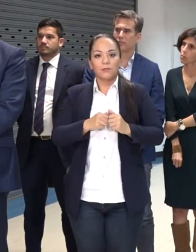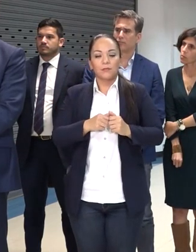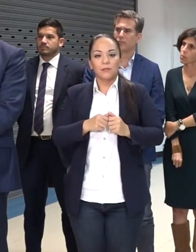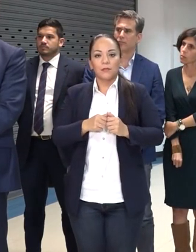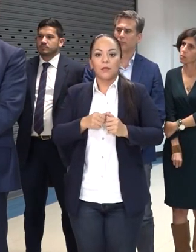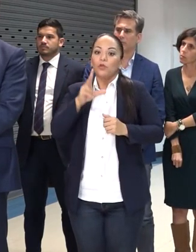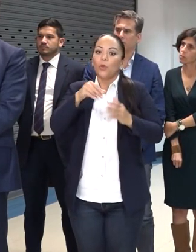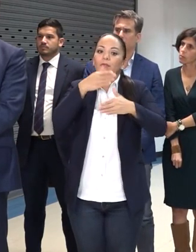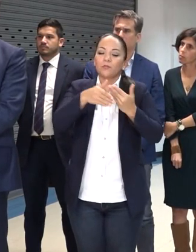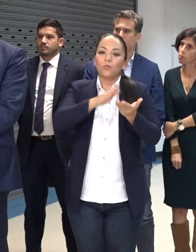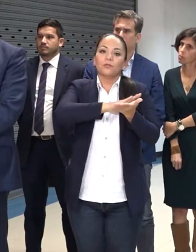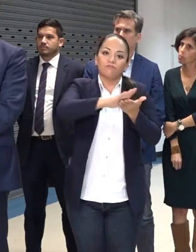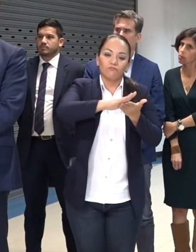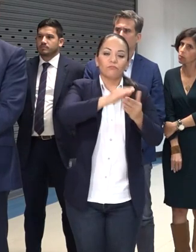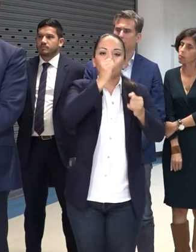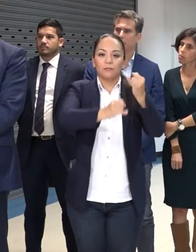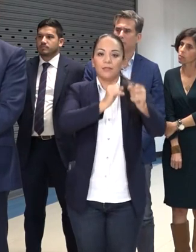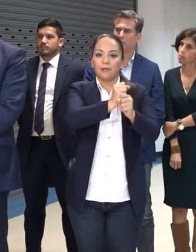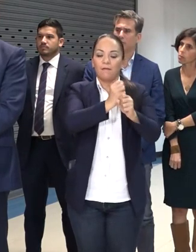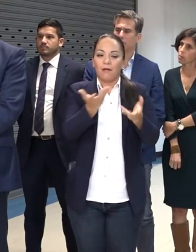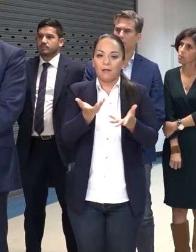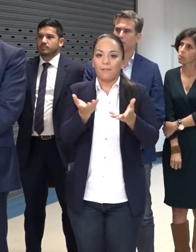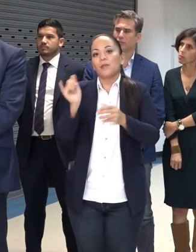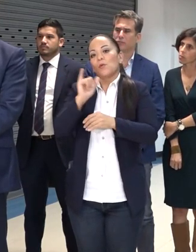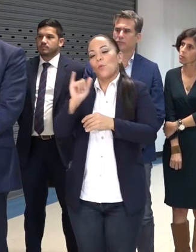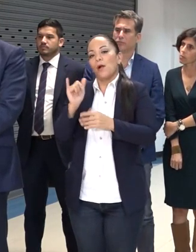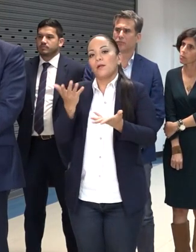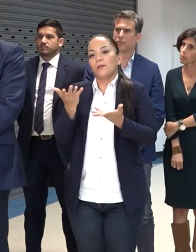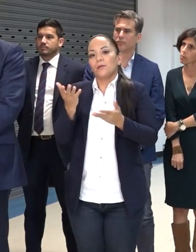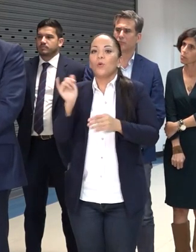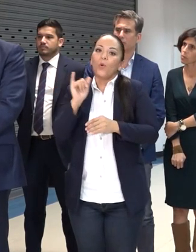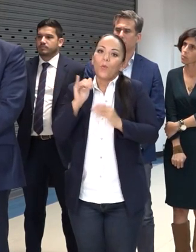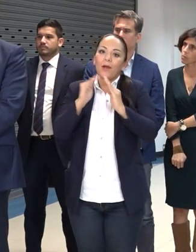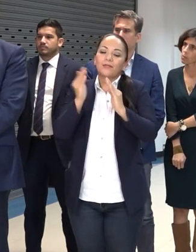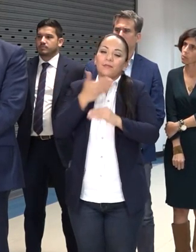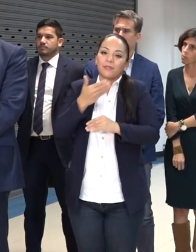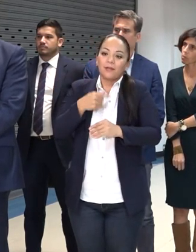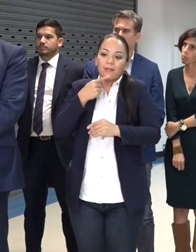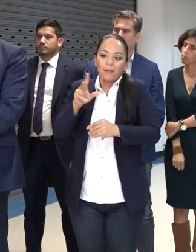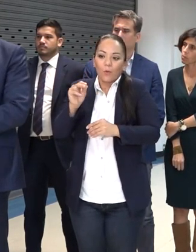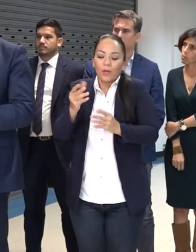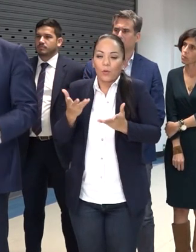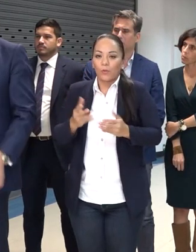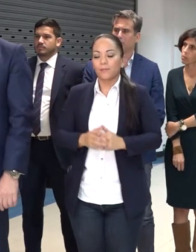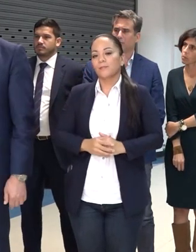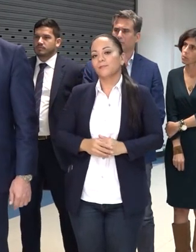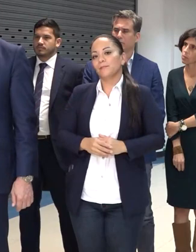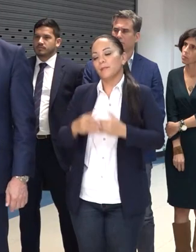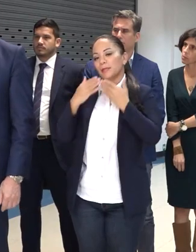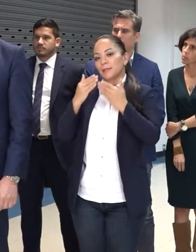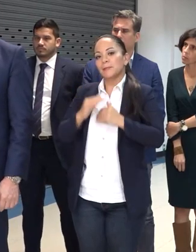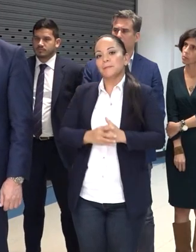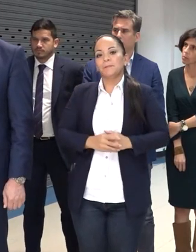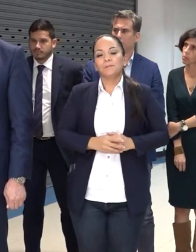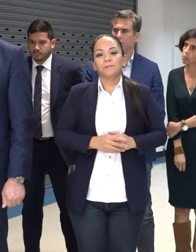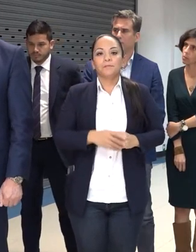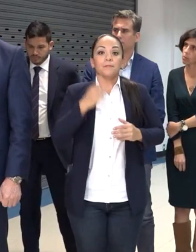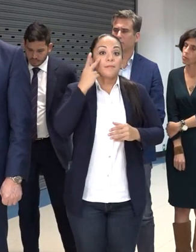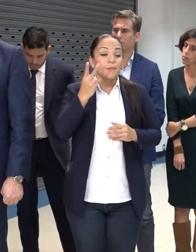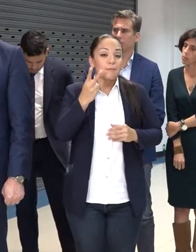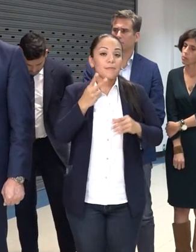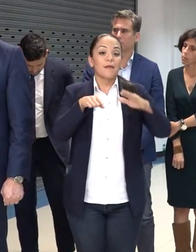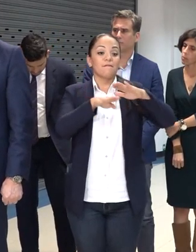tengan que eventualmente liquidarlos, como también Casa Presidencial aclaró que no tendría que ser así. Mire, la